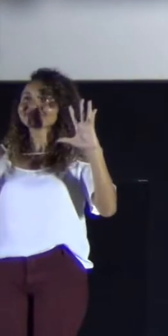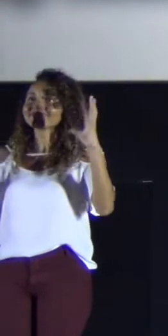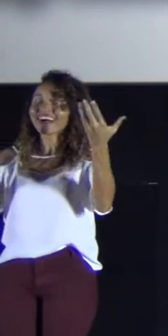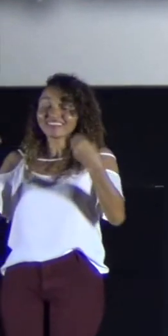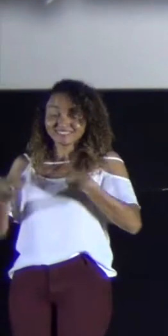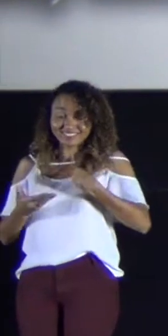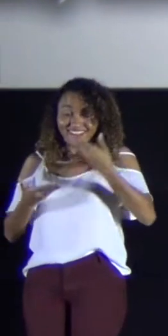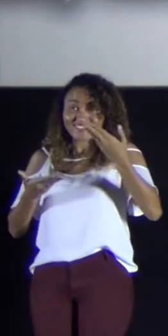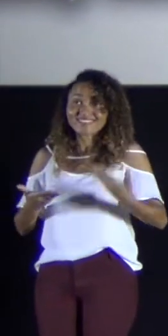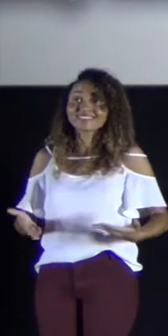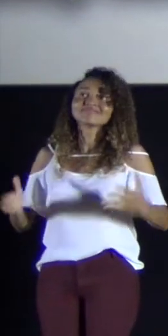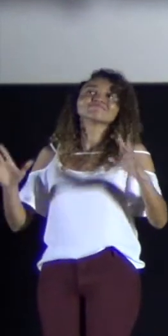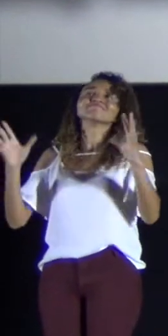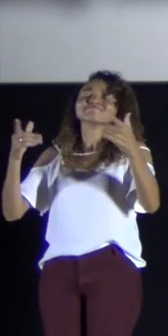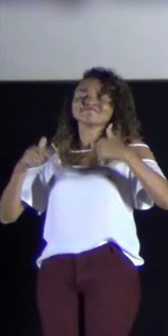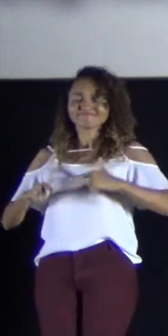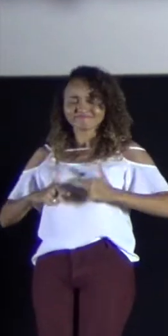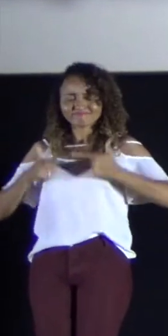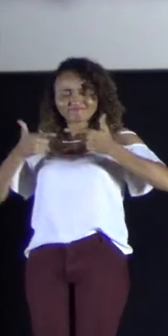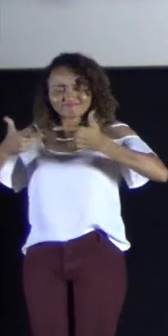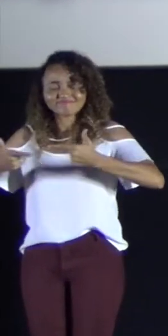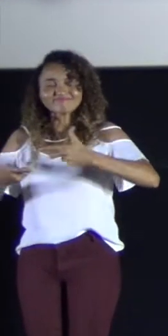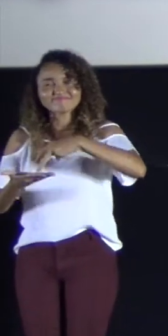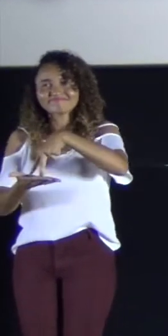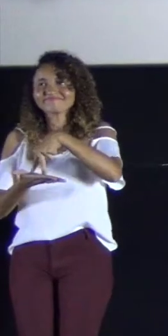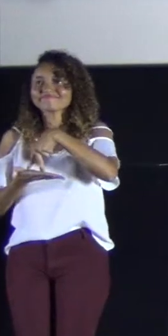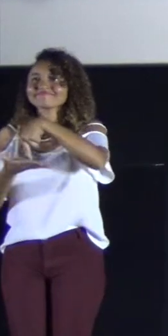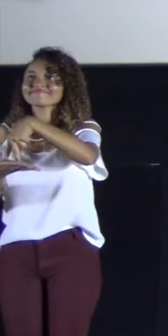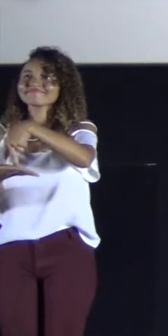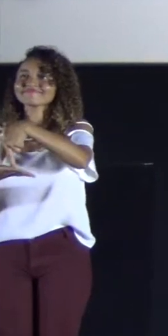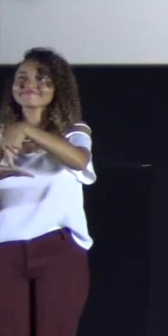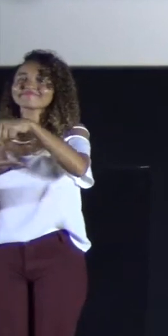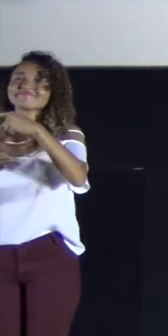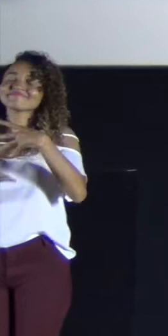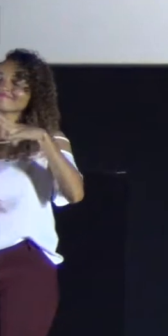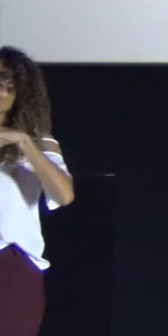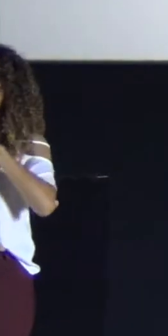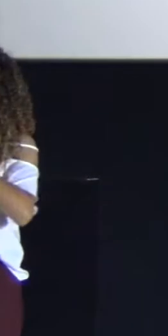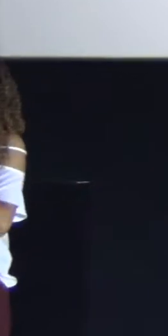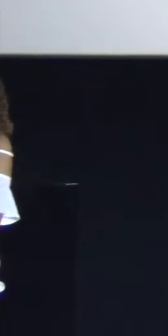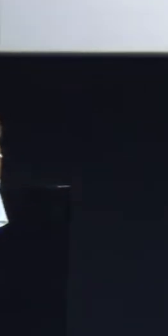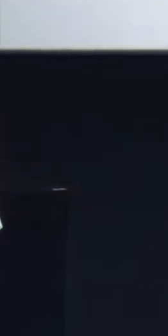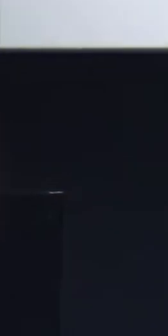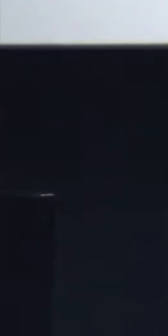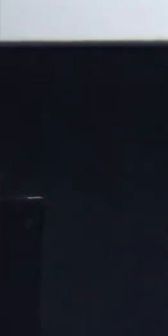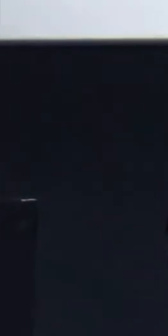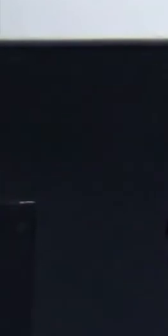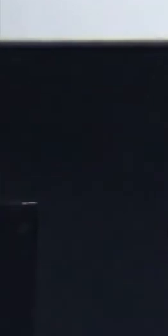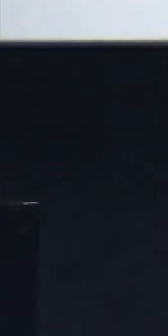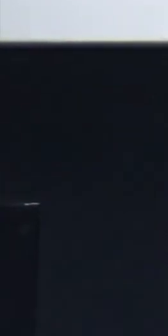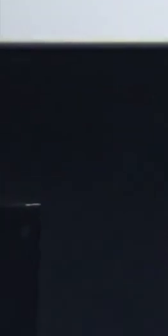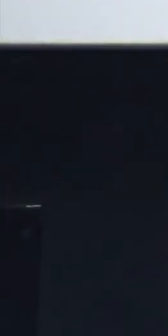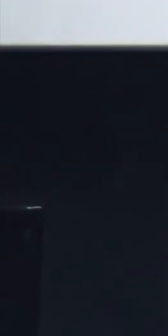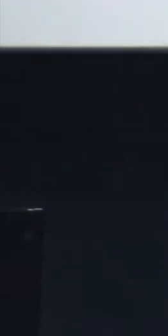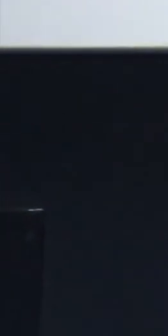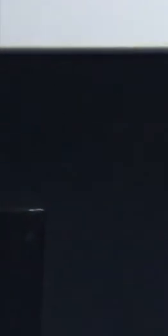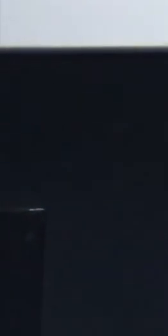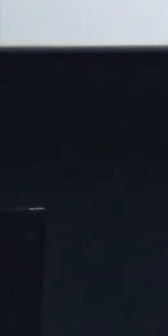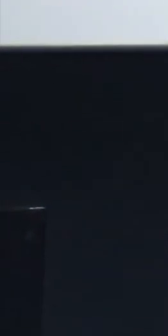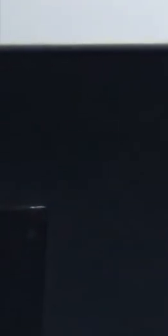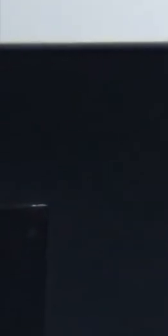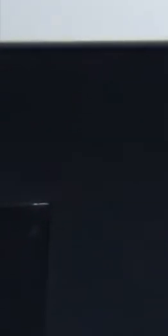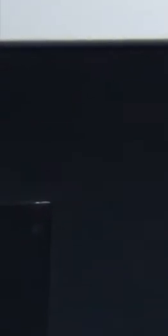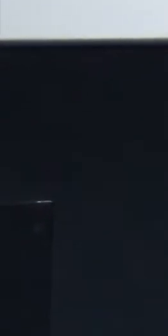festival, um festival de resistência, um festival amoroso. Eu tive um problema de